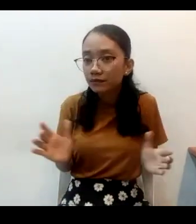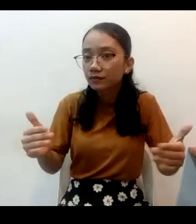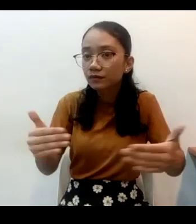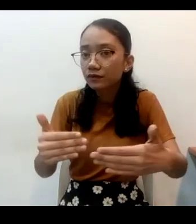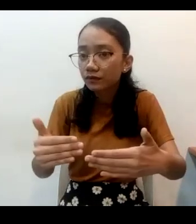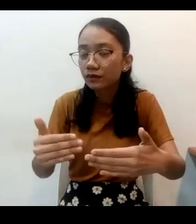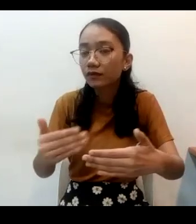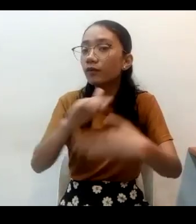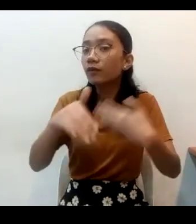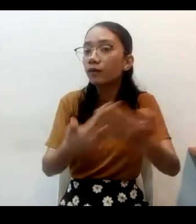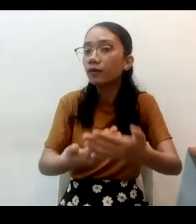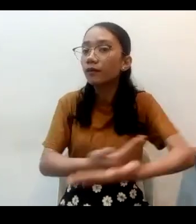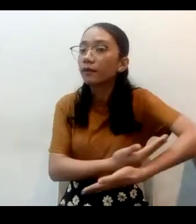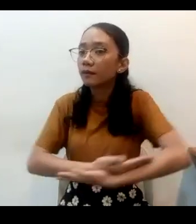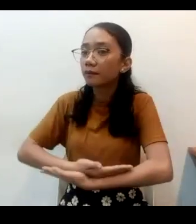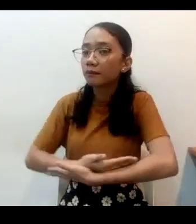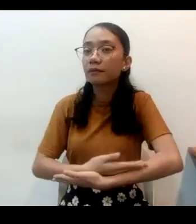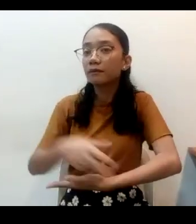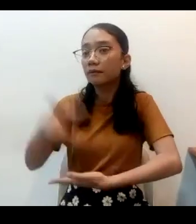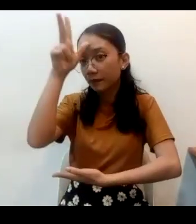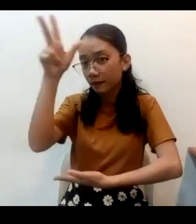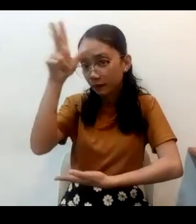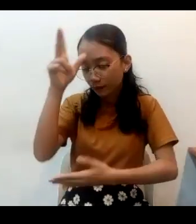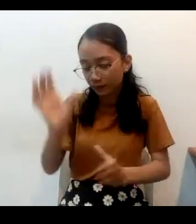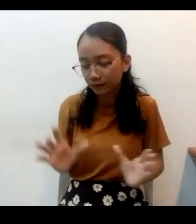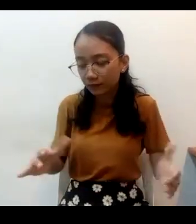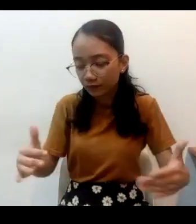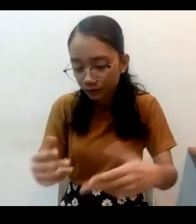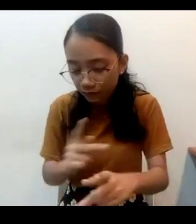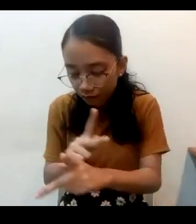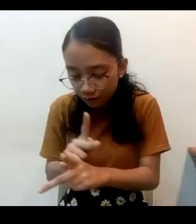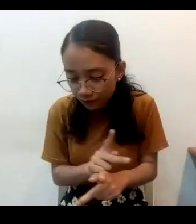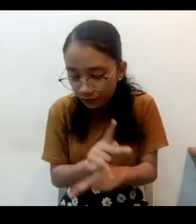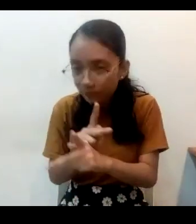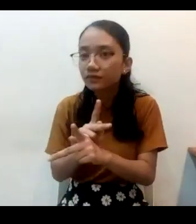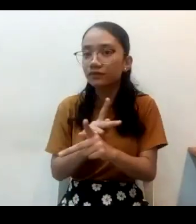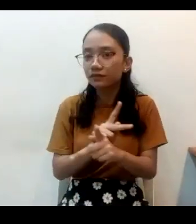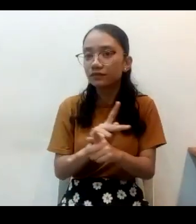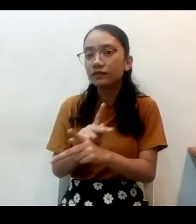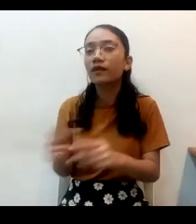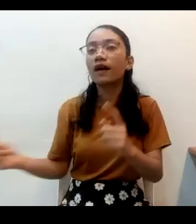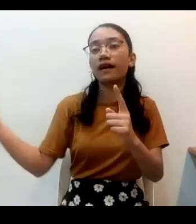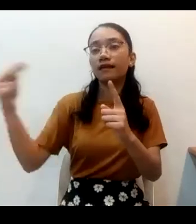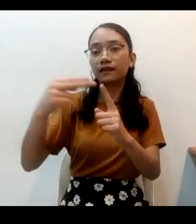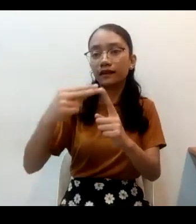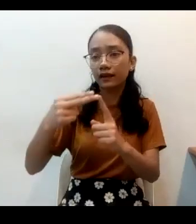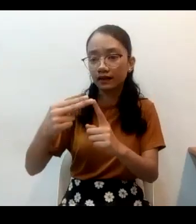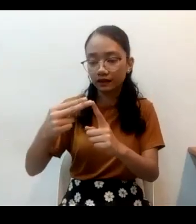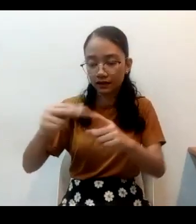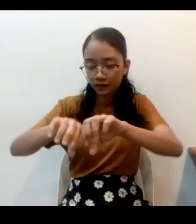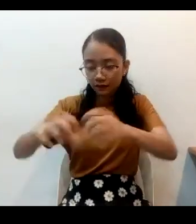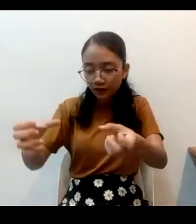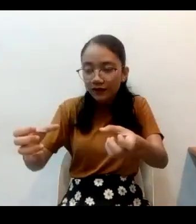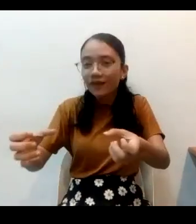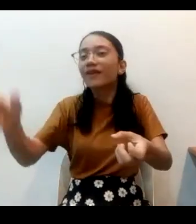kadalasan sa mga manok, kapag po sila po yung itlog, lagi po nila muna itong nililimiman hanggang sa yung kanyang pong sisiw ay lumabas. But